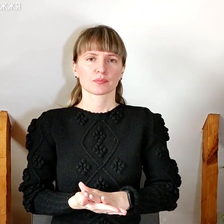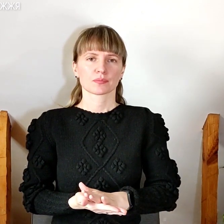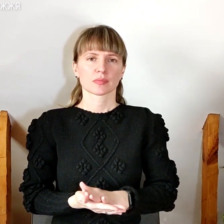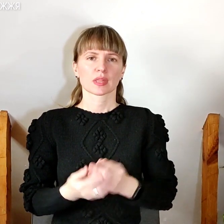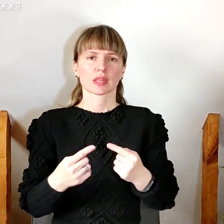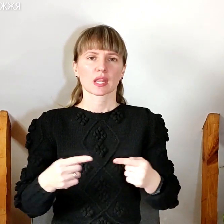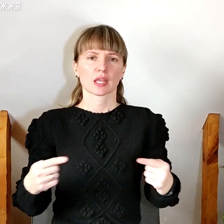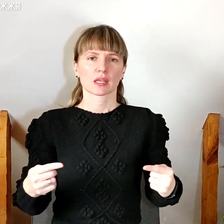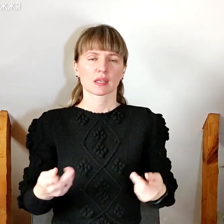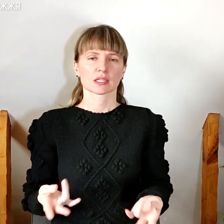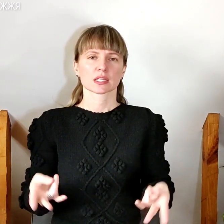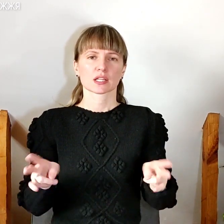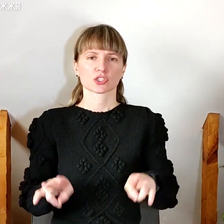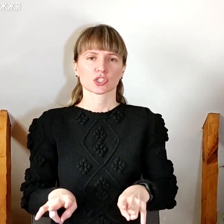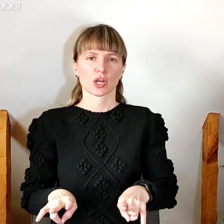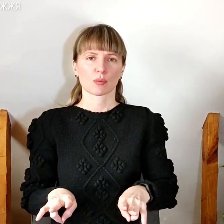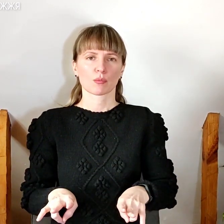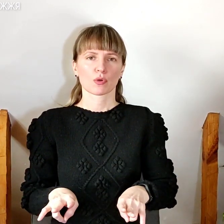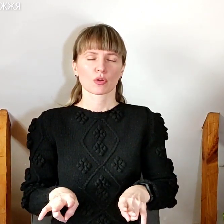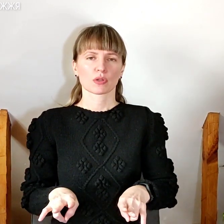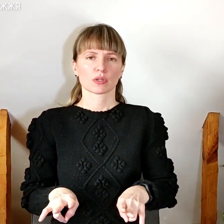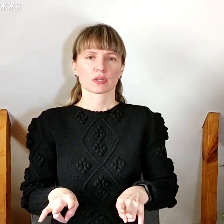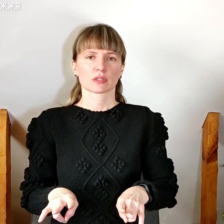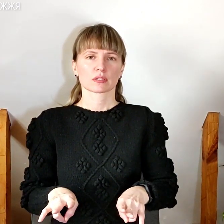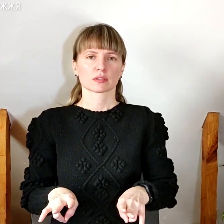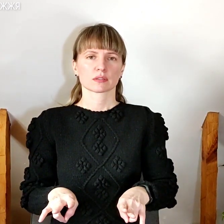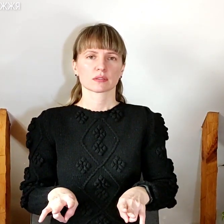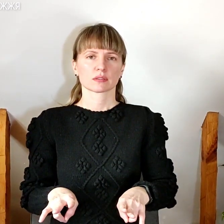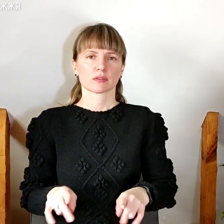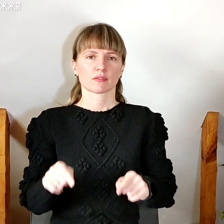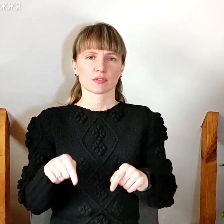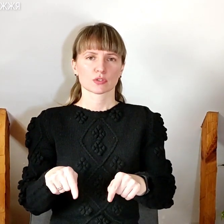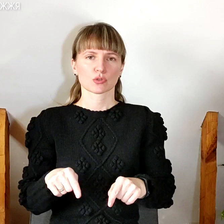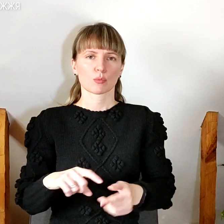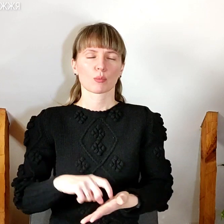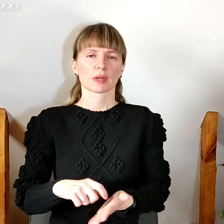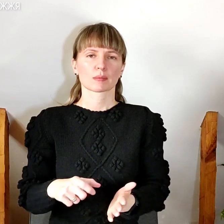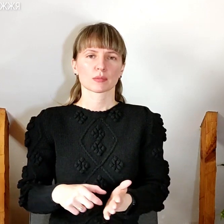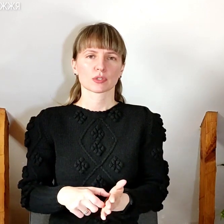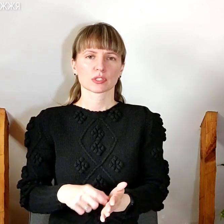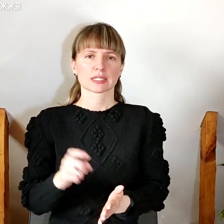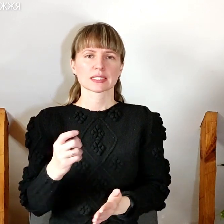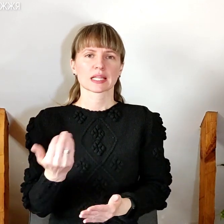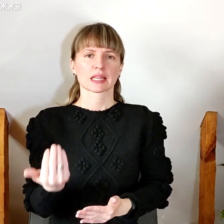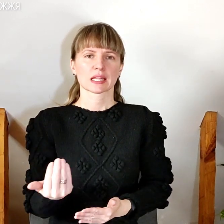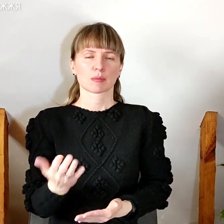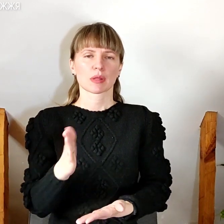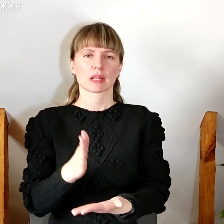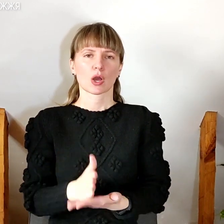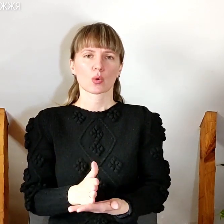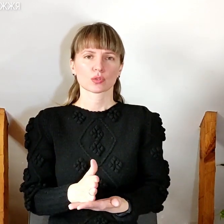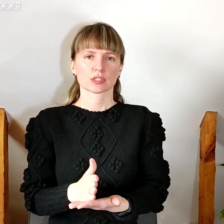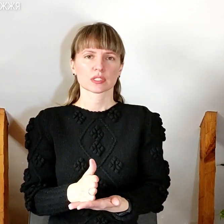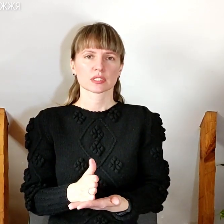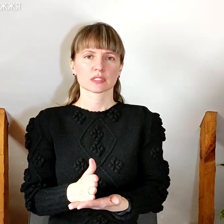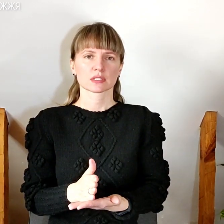деяких залишаємо в цьому приміщенні. З ними знаходиться один із